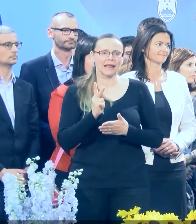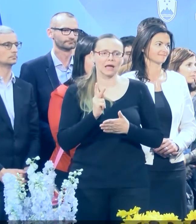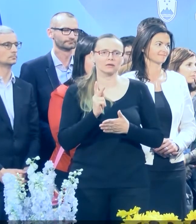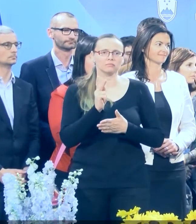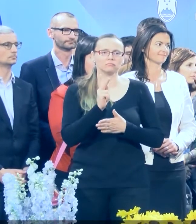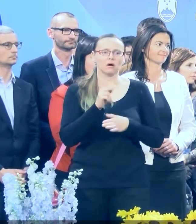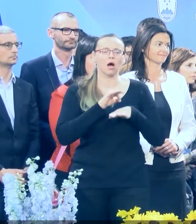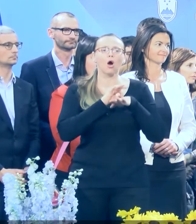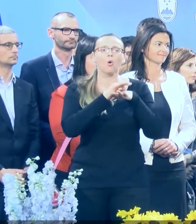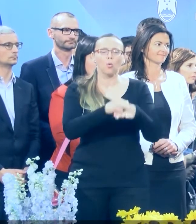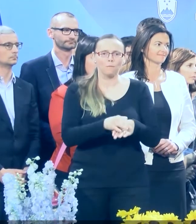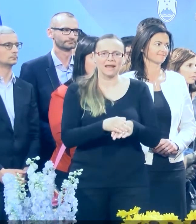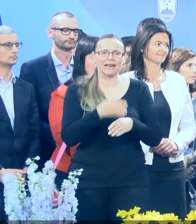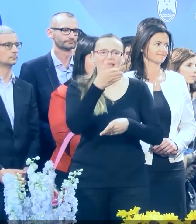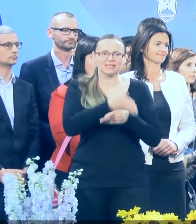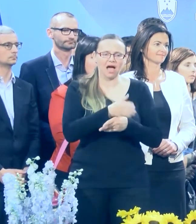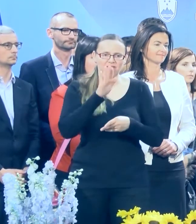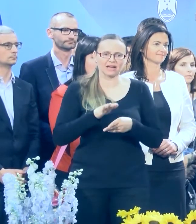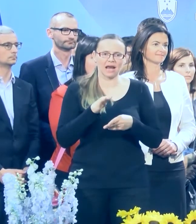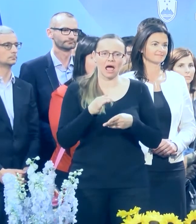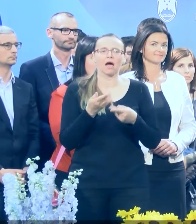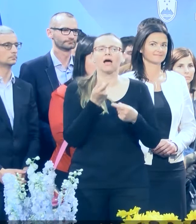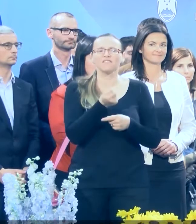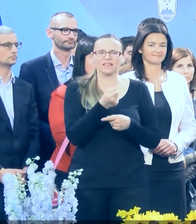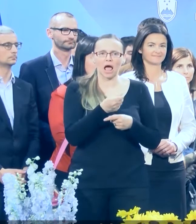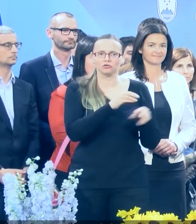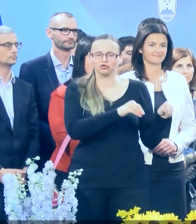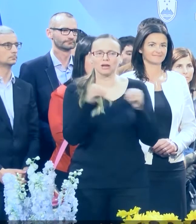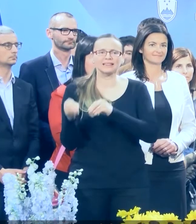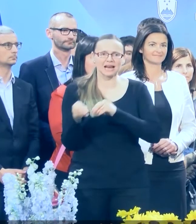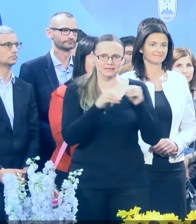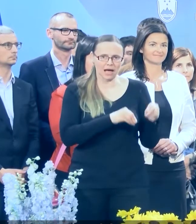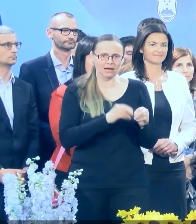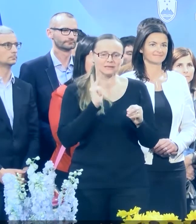upelje davek na finančne transakcije, ki naj zagotovi